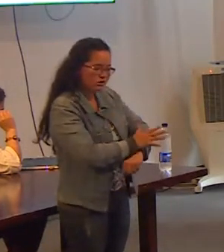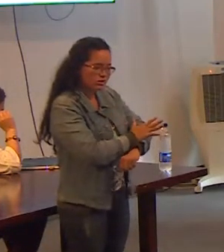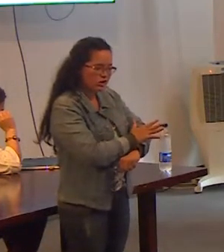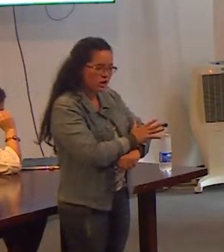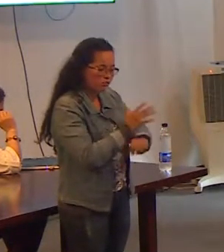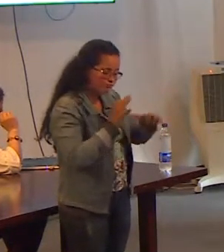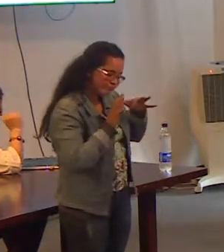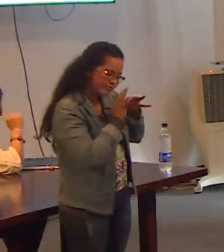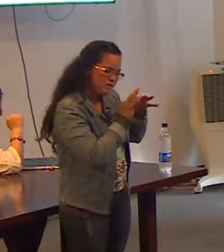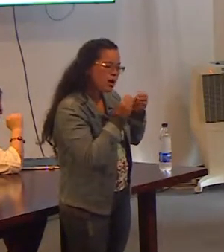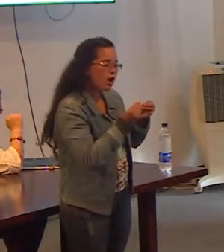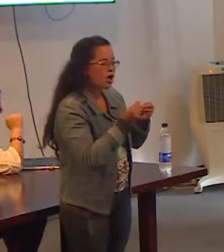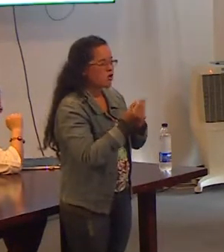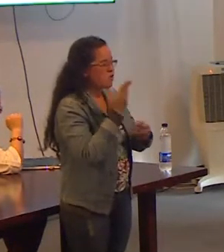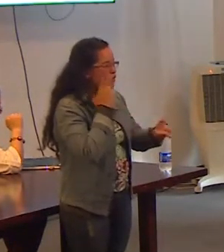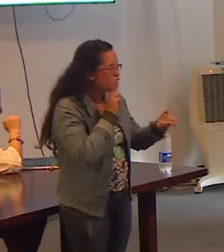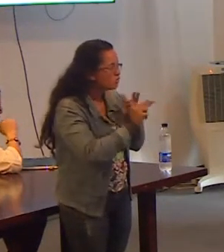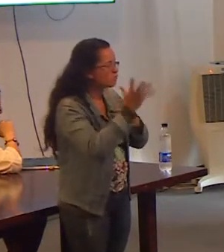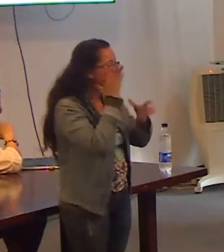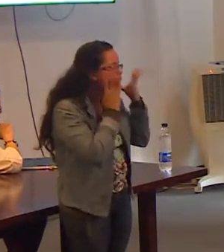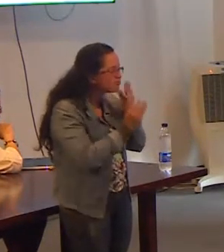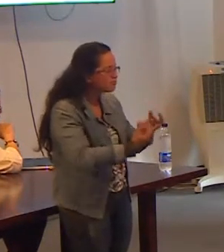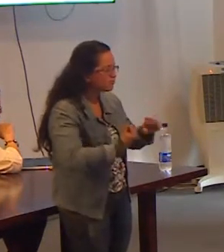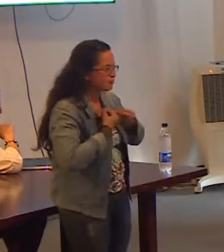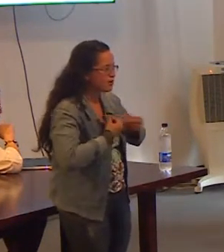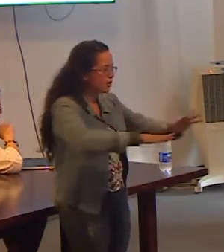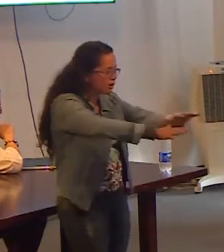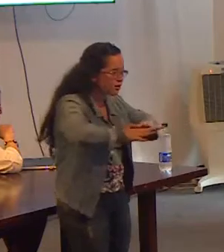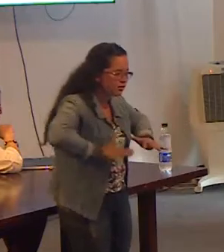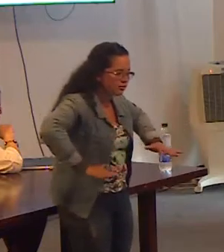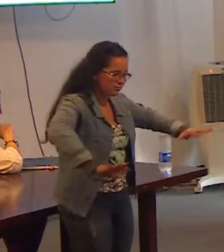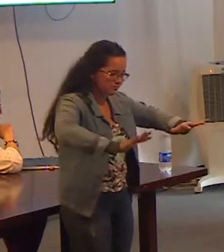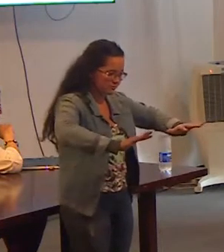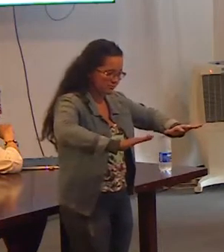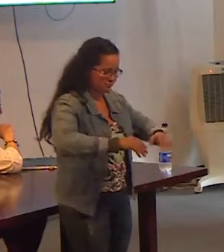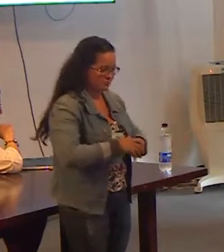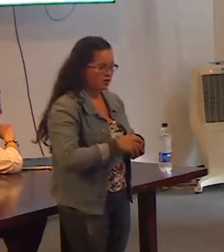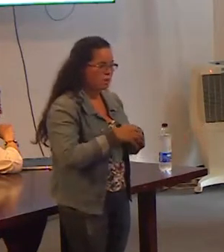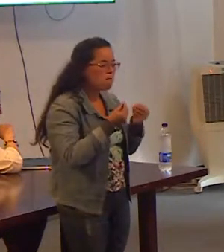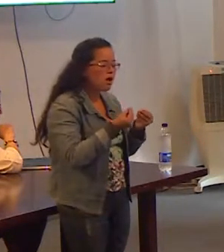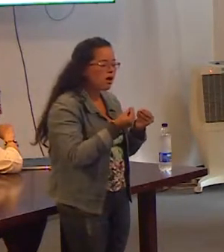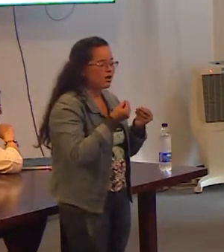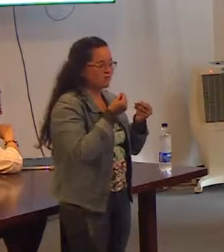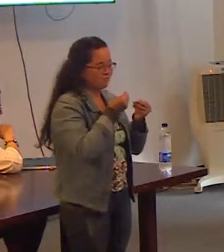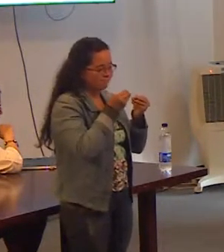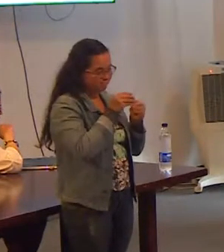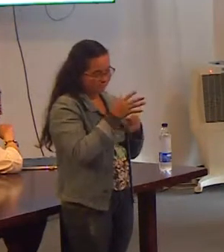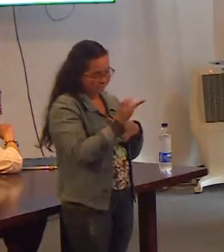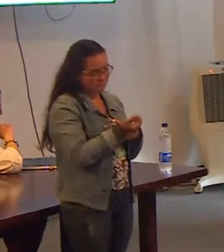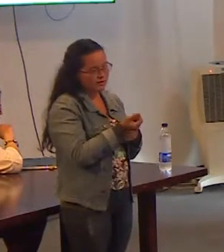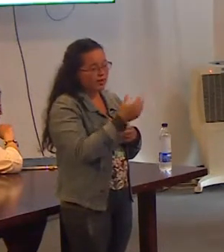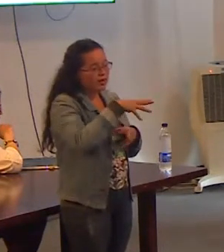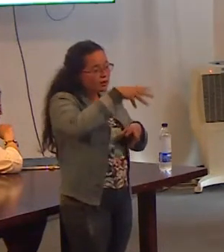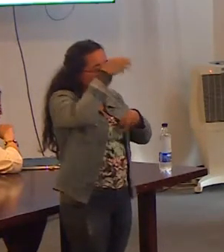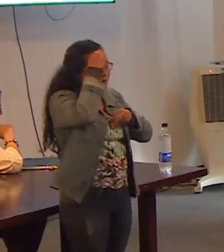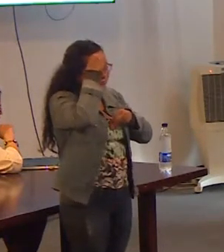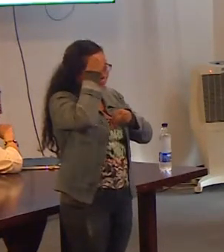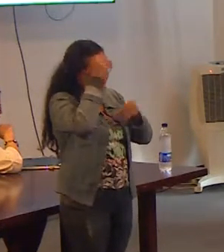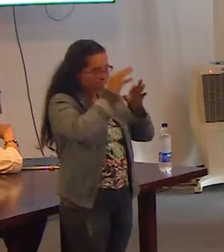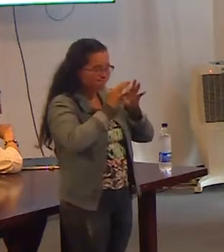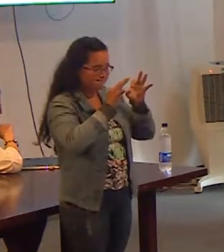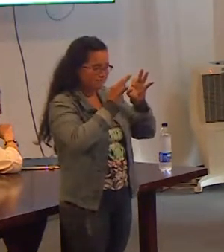de conocer, experimentar, vivenciar el entorno que lo rodea, generando aprendizajes significativos que les